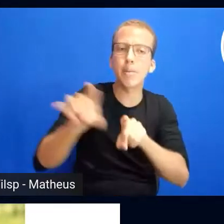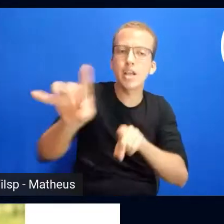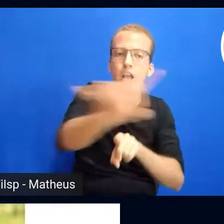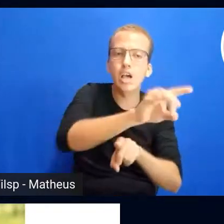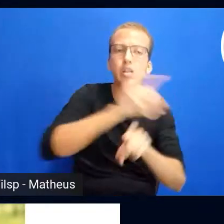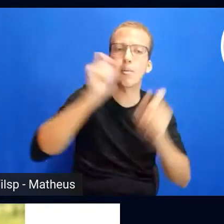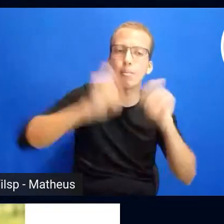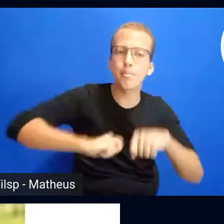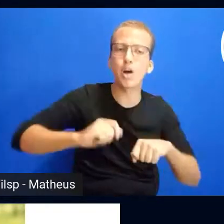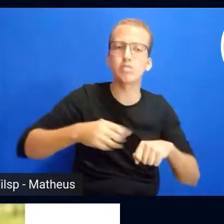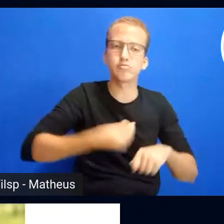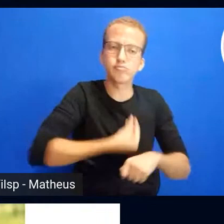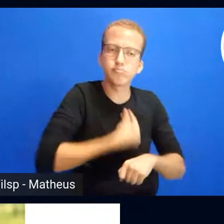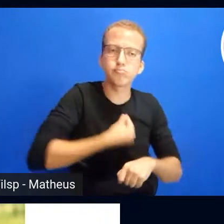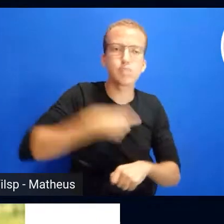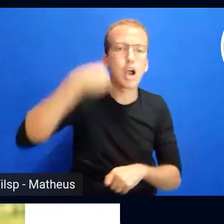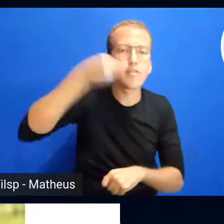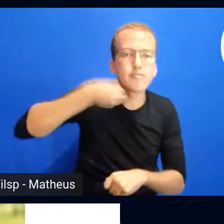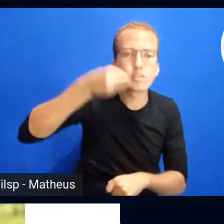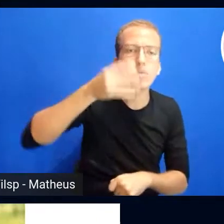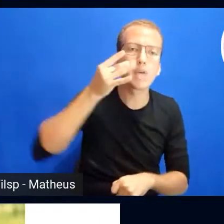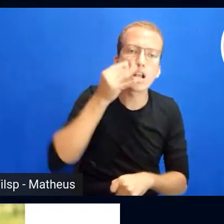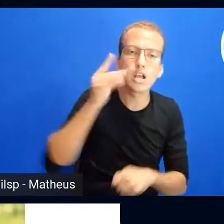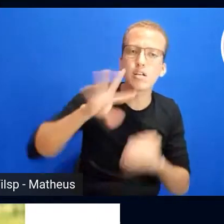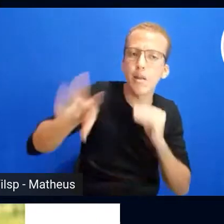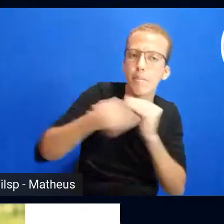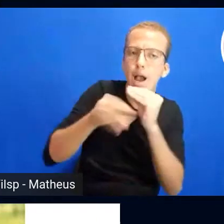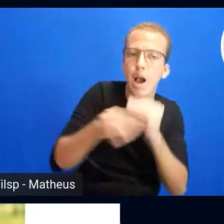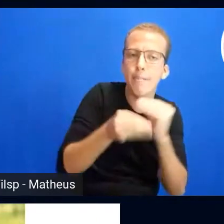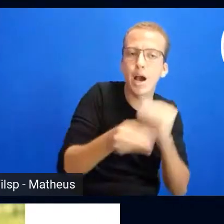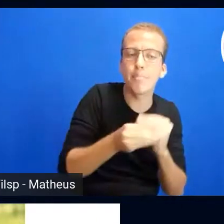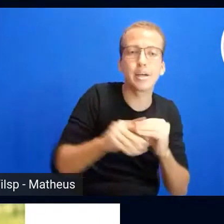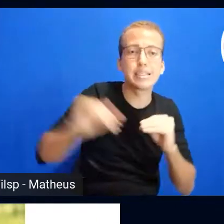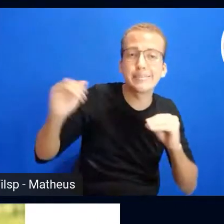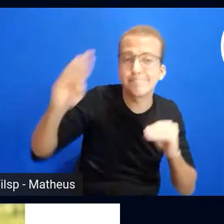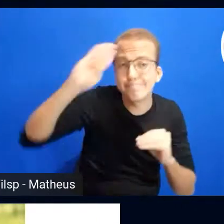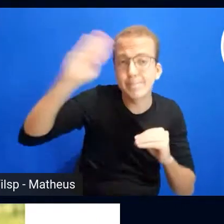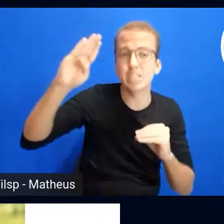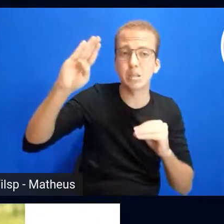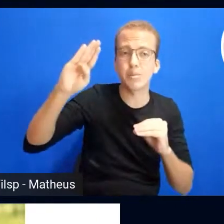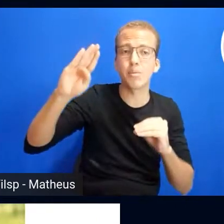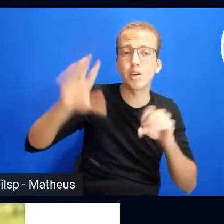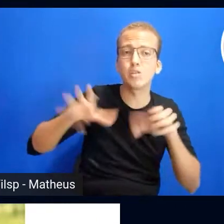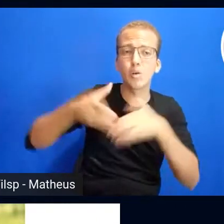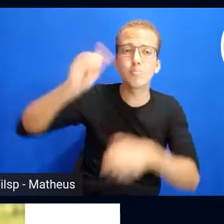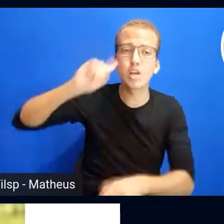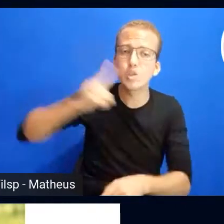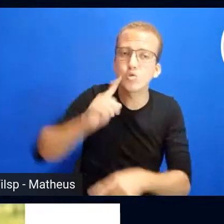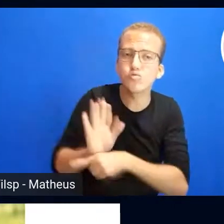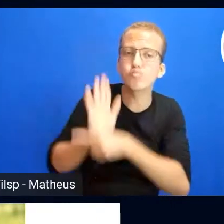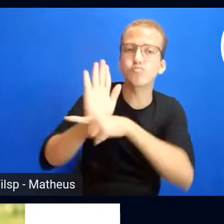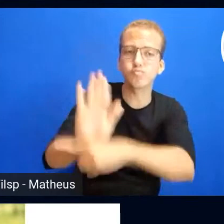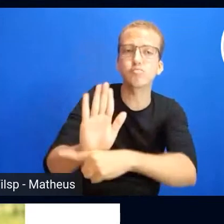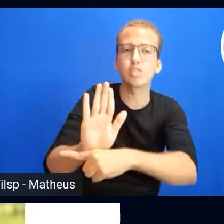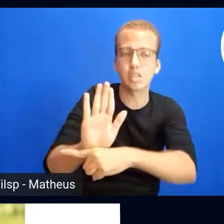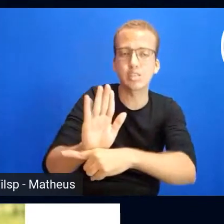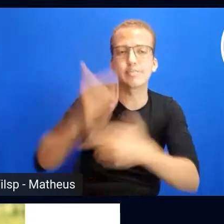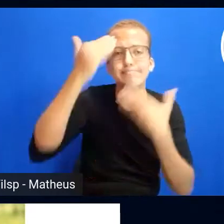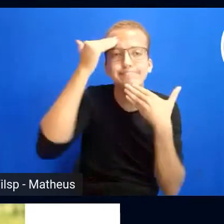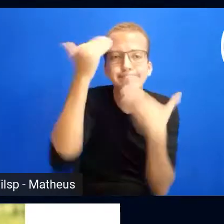isso chegue até os surdos, né? E os os maiores beneficiários do projeto sejam os próprios suros. Muito obrigada e boa